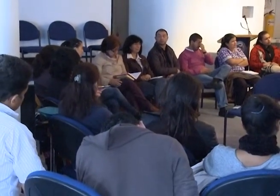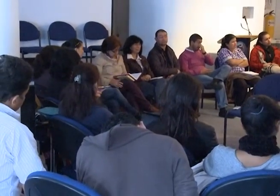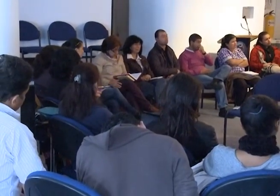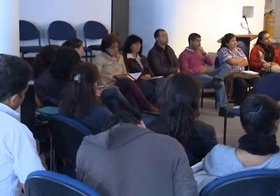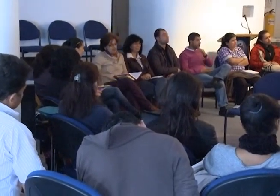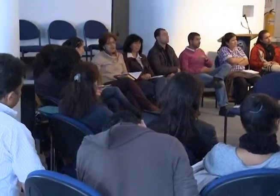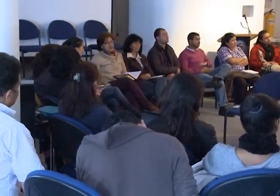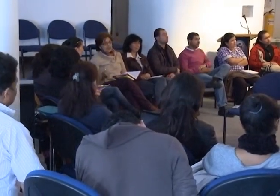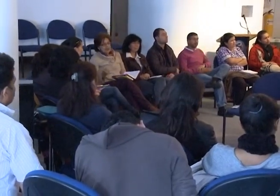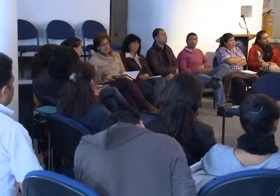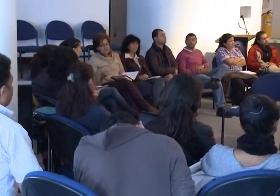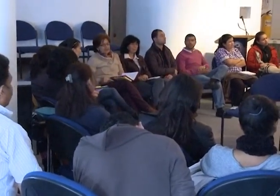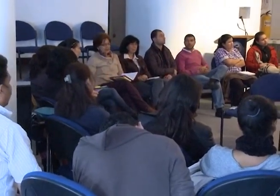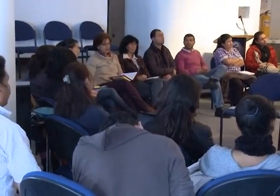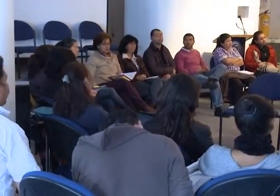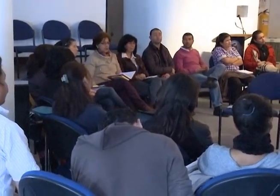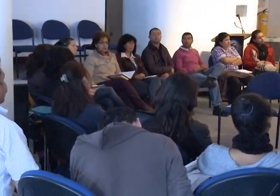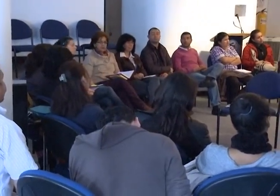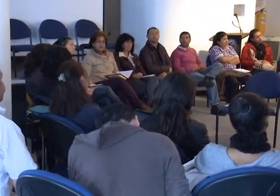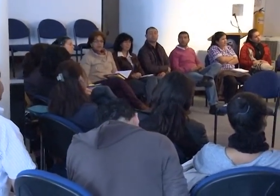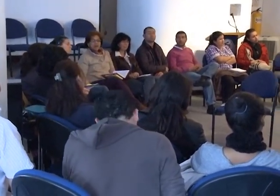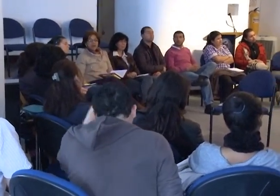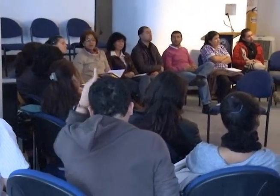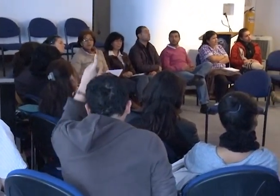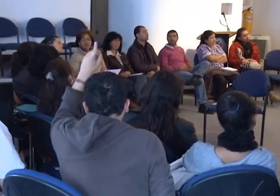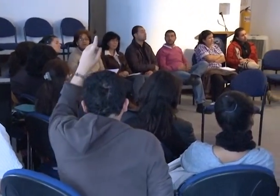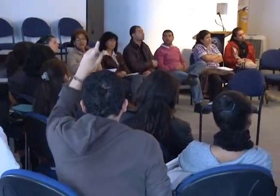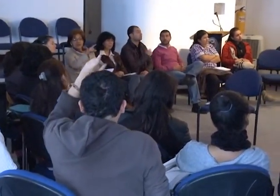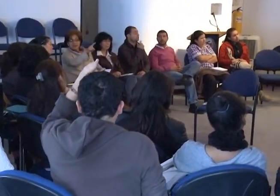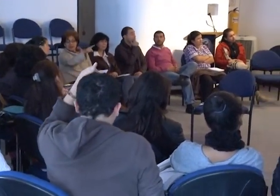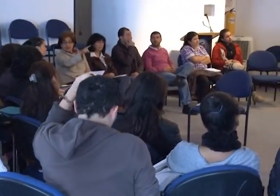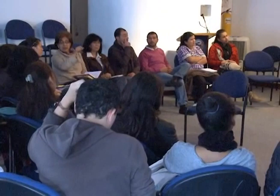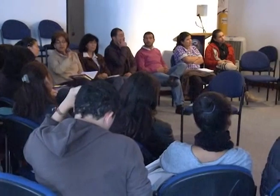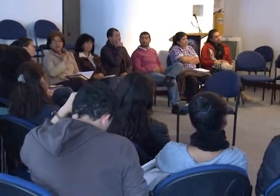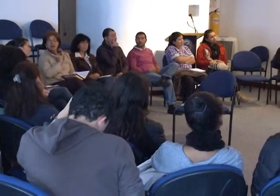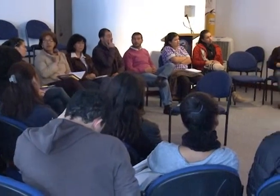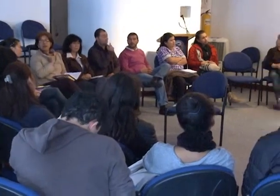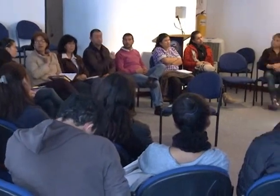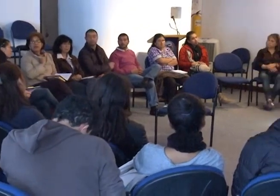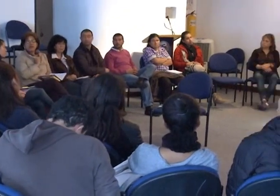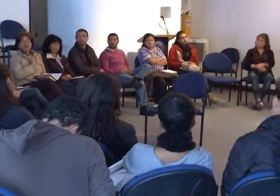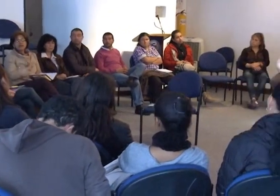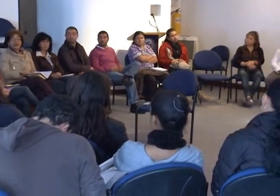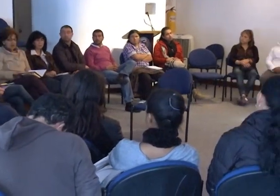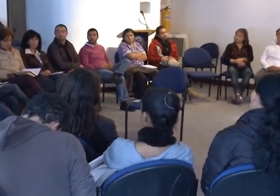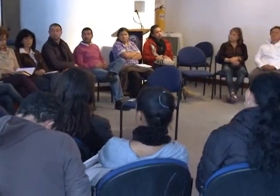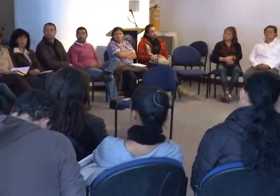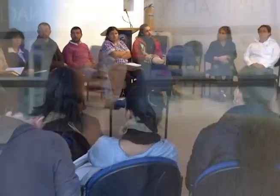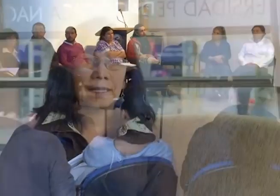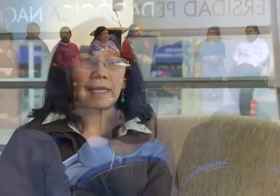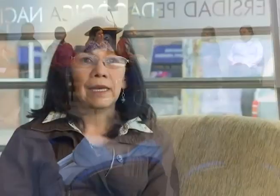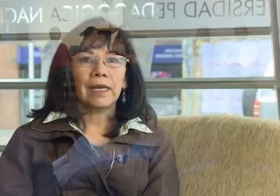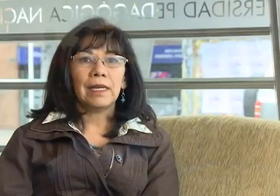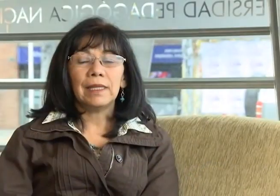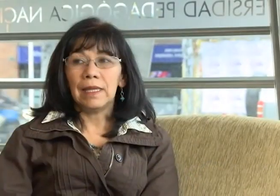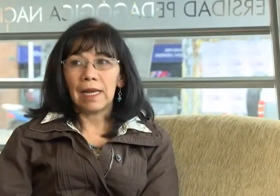el proyecto se han realizado diversas investigaciones que aportan elementos teóricos y propuestas